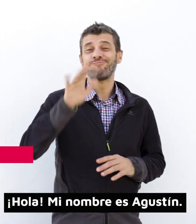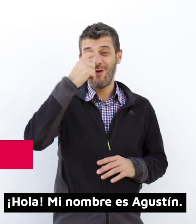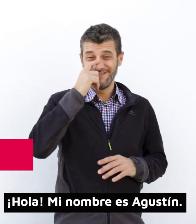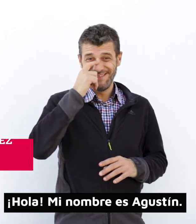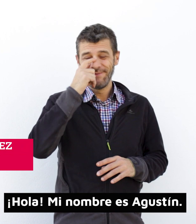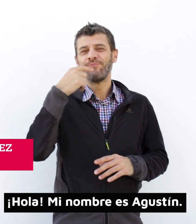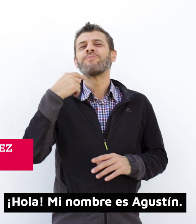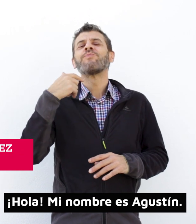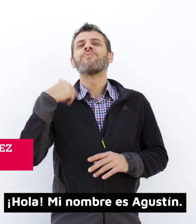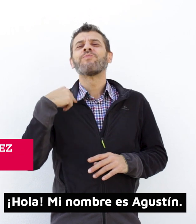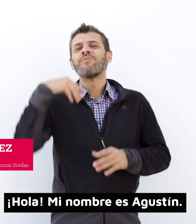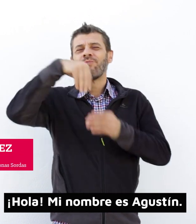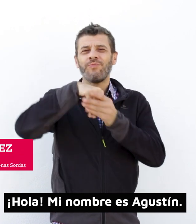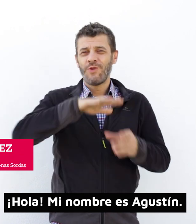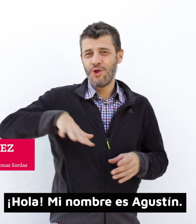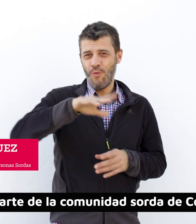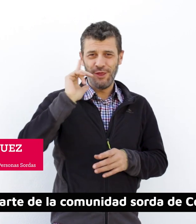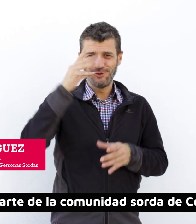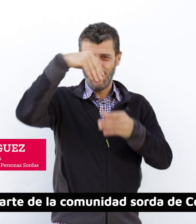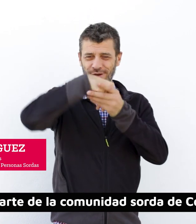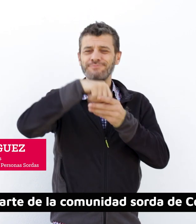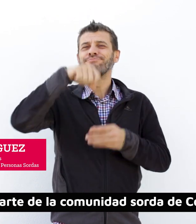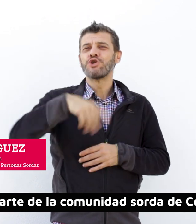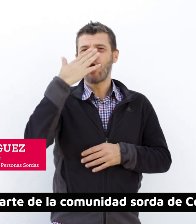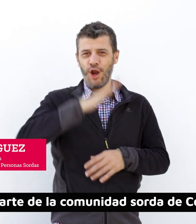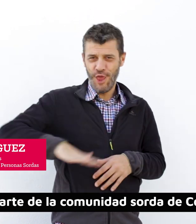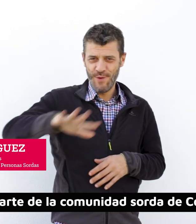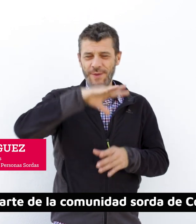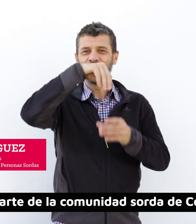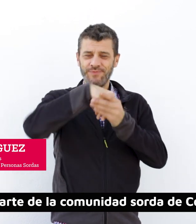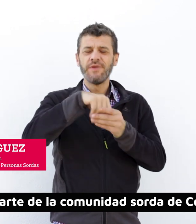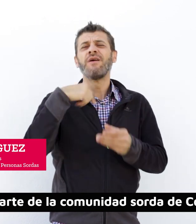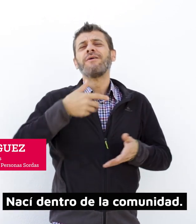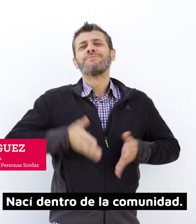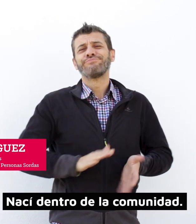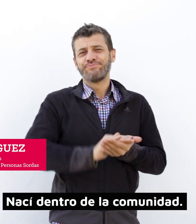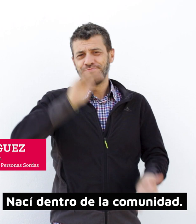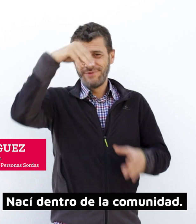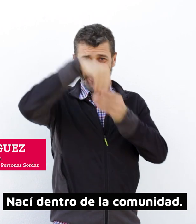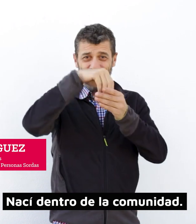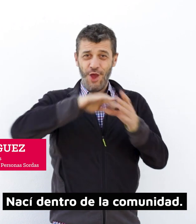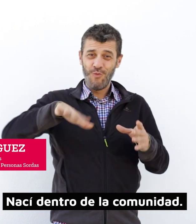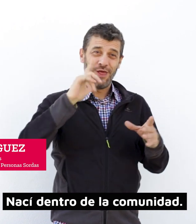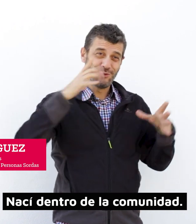Hola, mi nombre es Agustín, formo parte de la comunidad sorda de Córdoba, nací dentro de la comunidad,